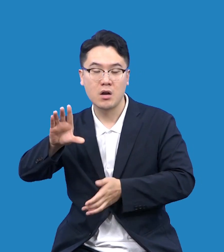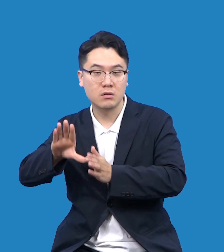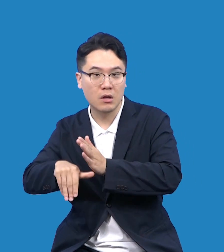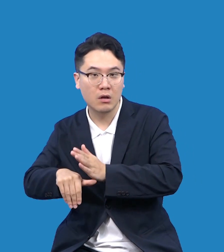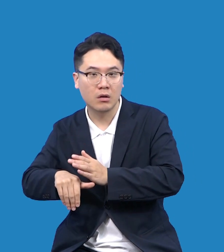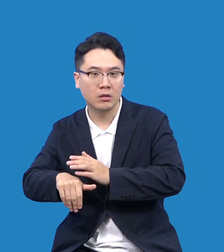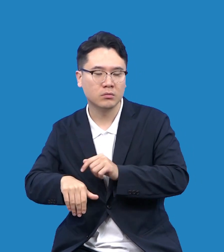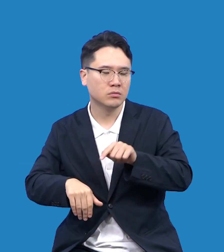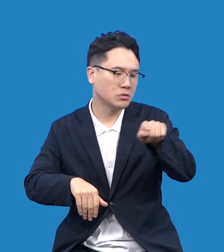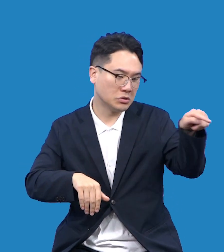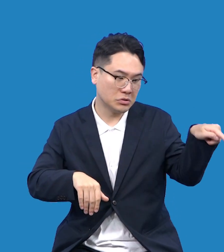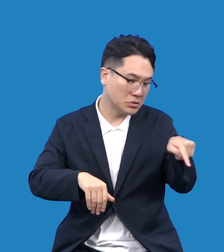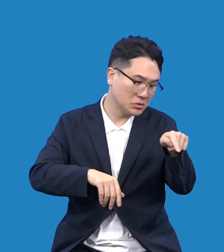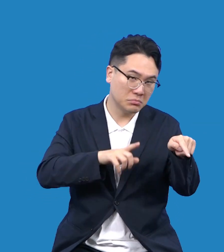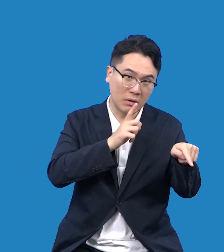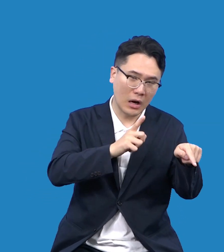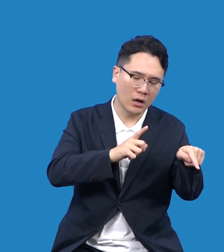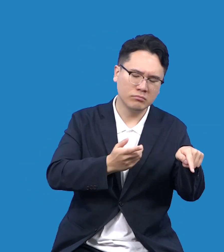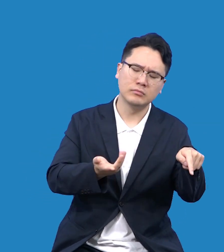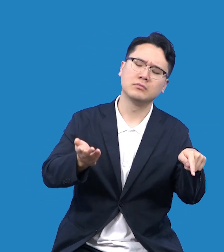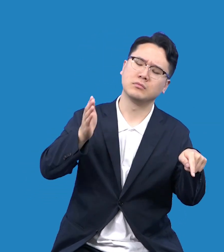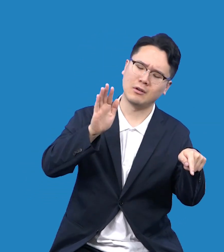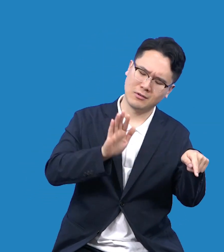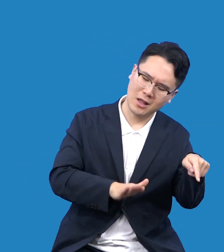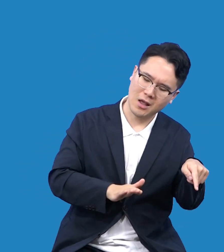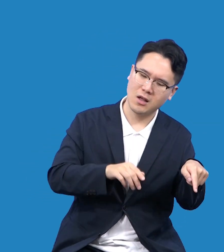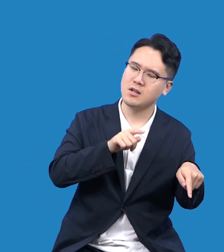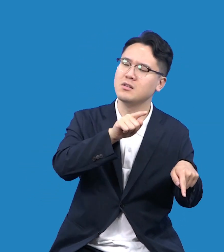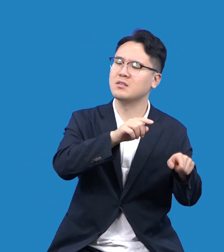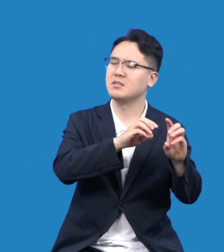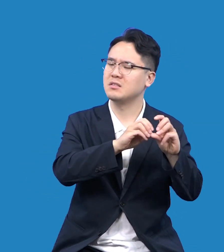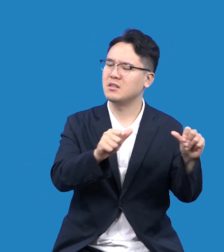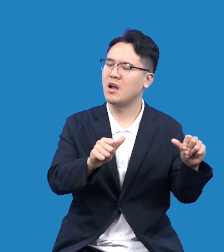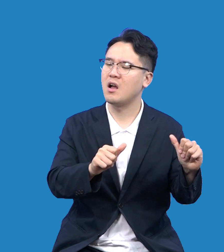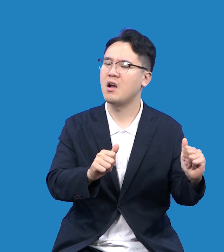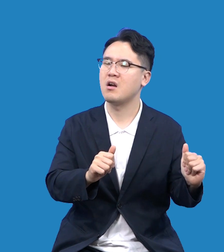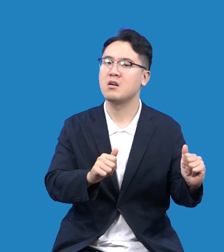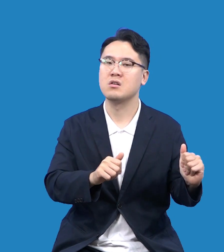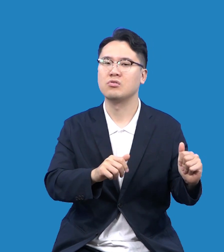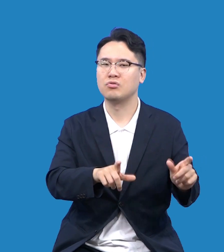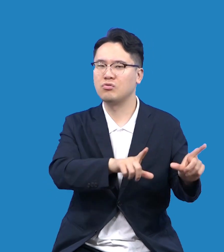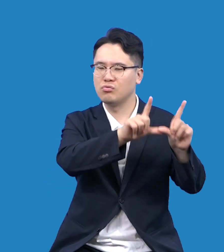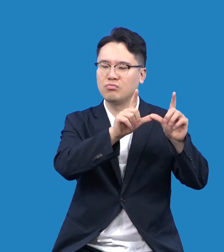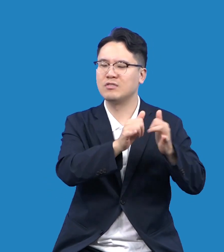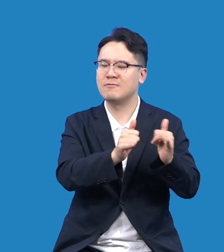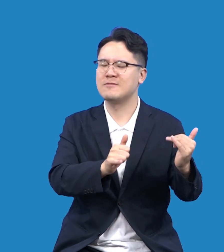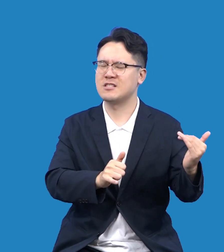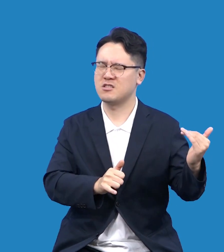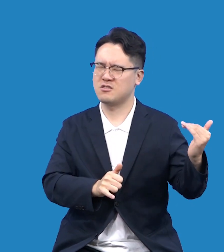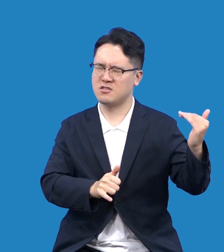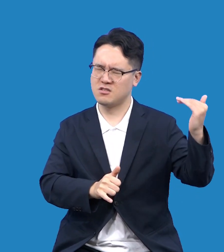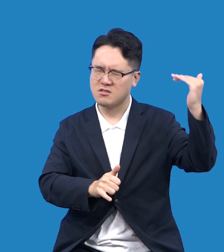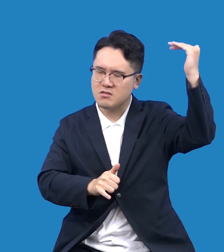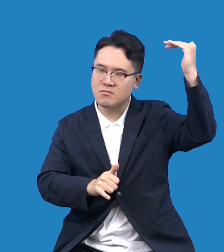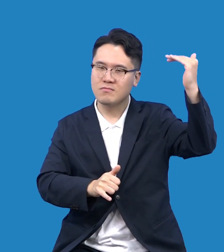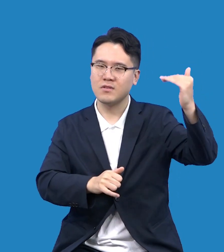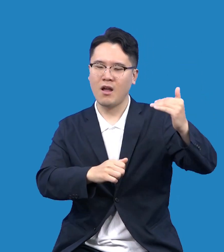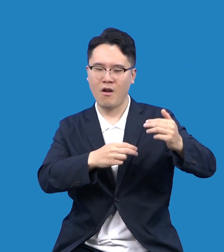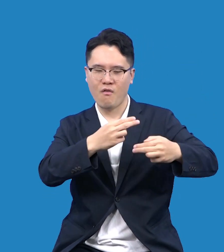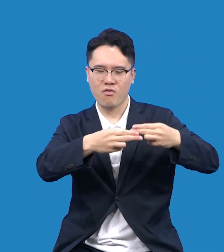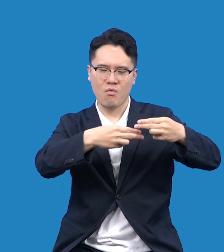땅 거주민은 강하고 그 성읍은 견고하고 심히 큰 성읍이라고.